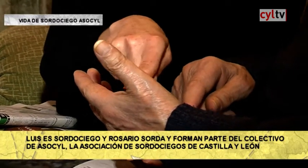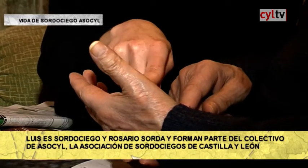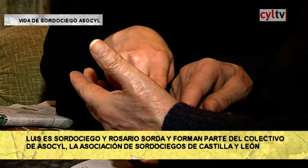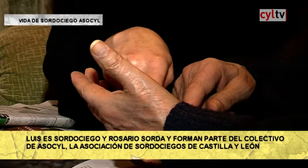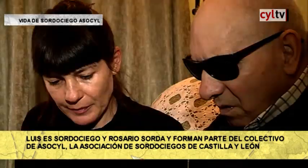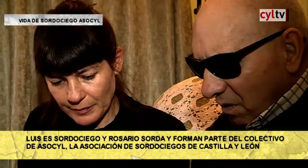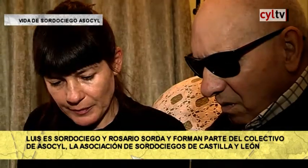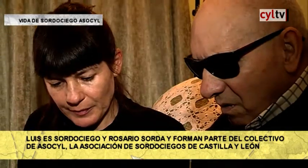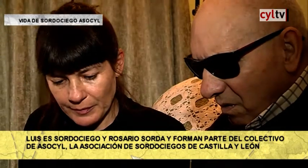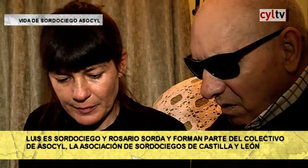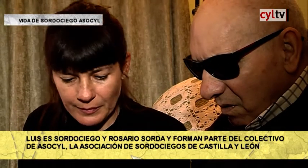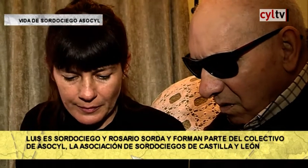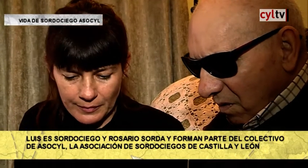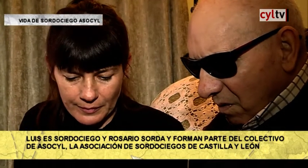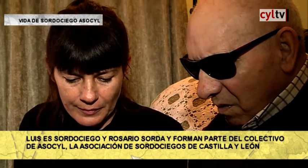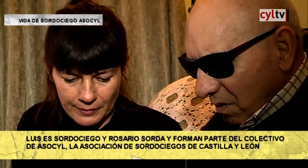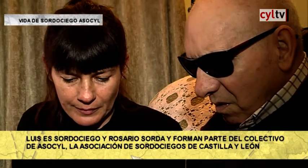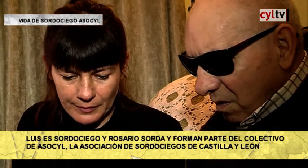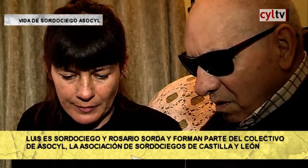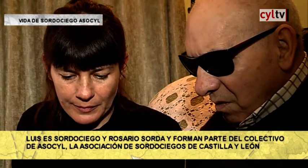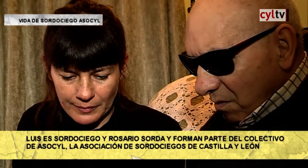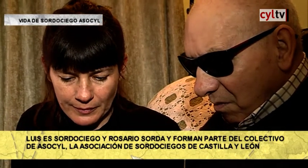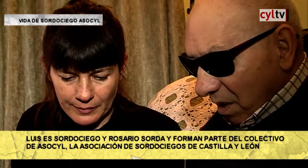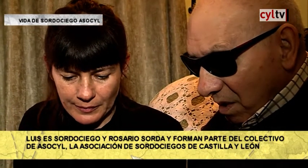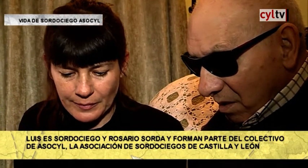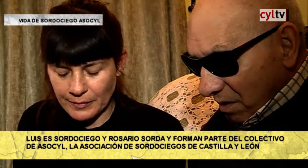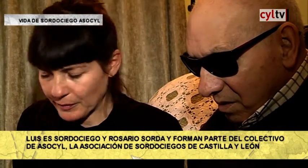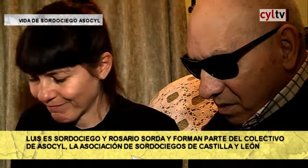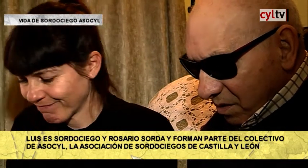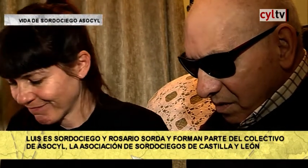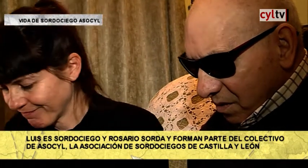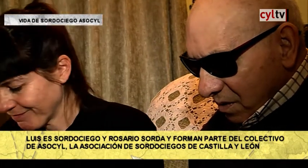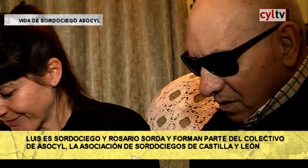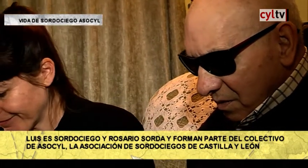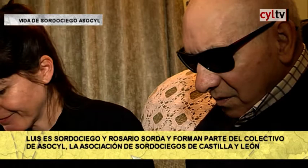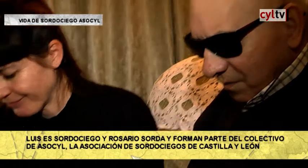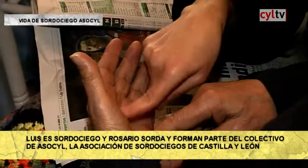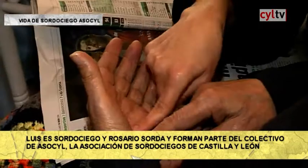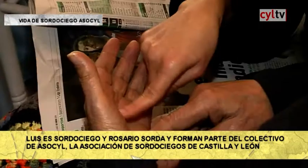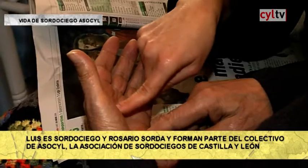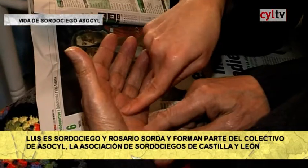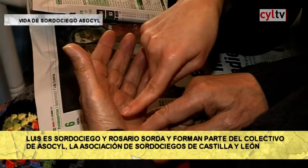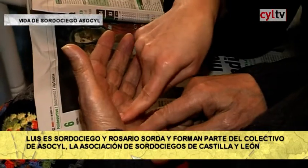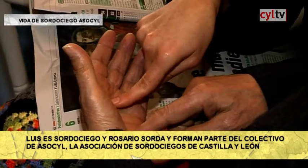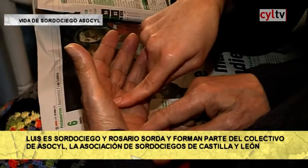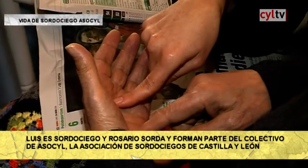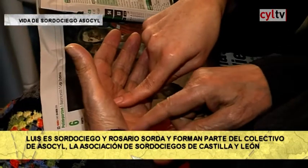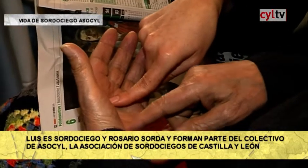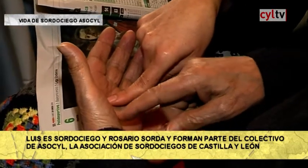tenemos que comportar? Porque realmente, ¿quién nunca ha tenido contacto con una persona sordo-ciega? ¿Cómo se presenta? ¿Cómo